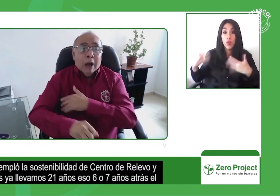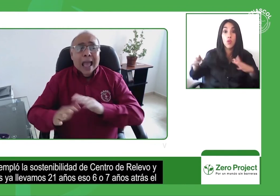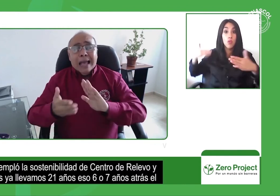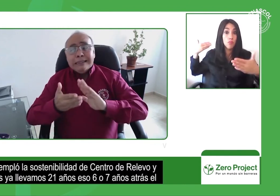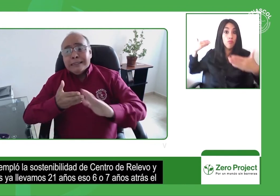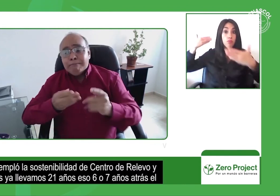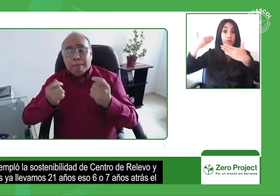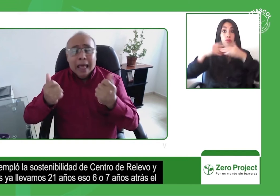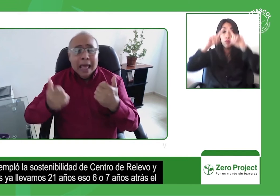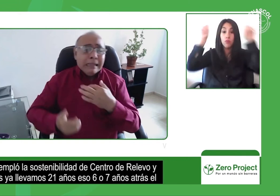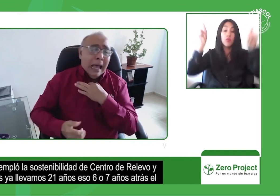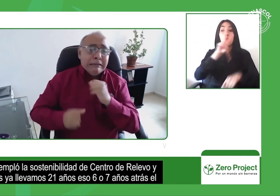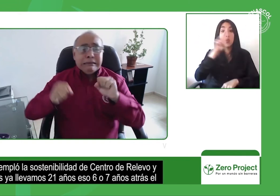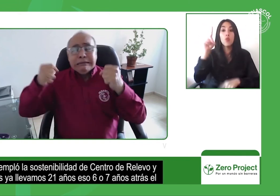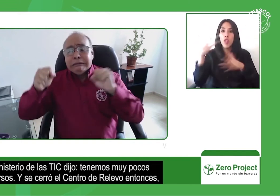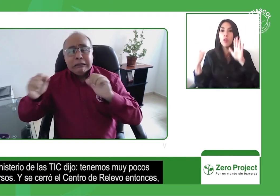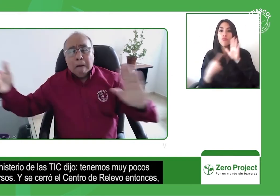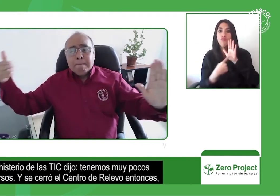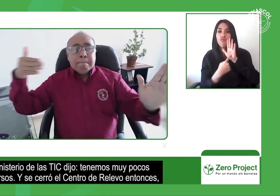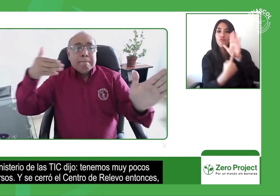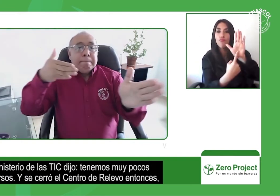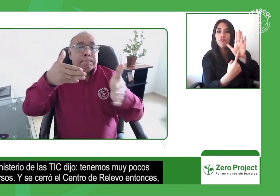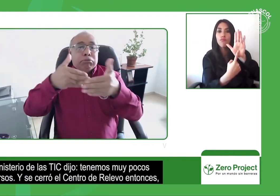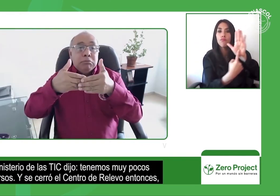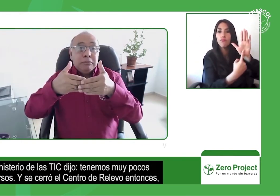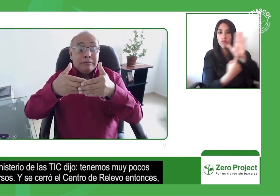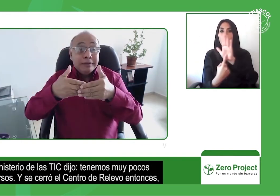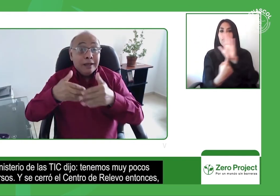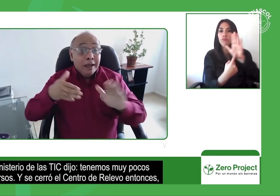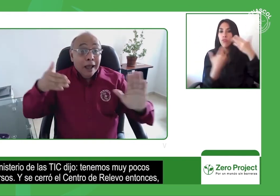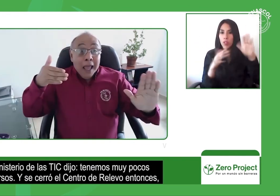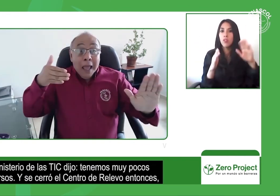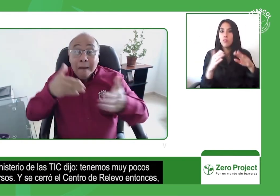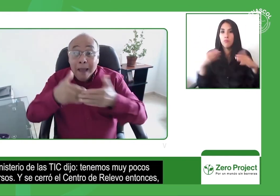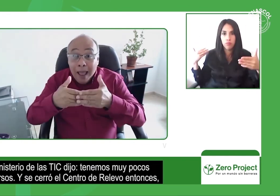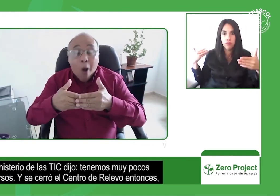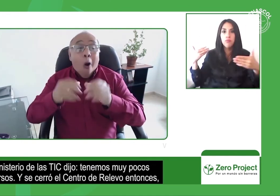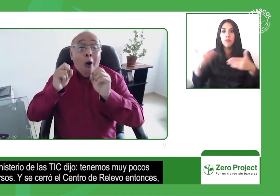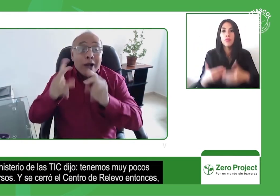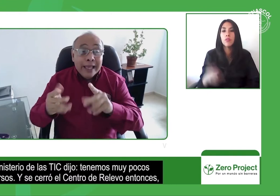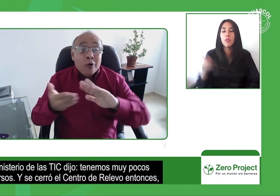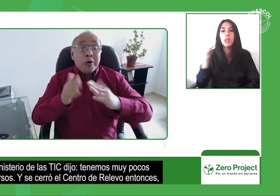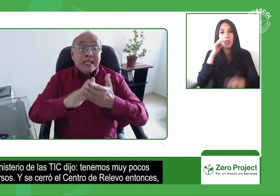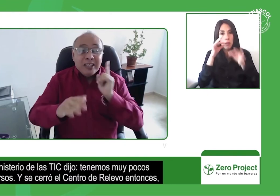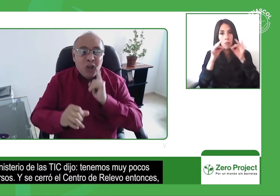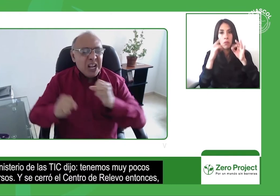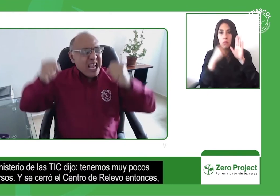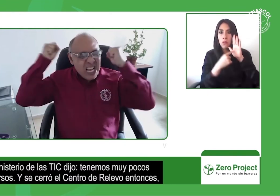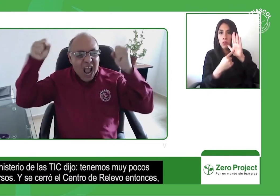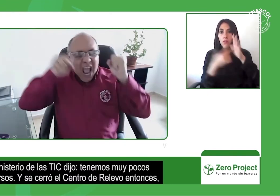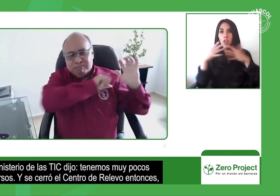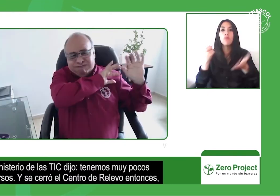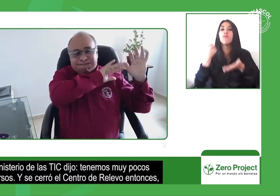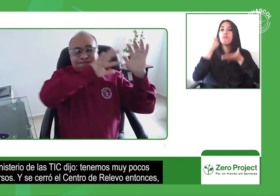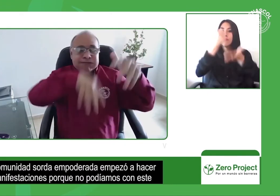6, 7 años atrás, el Ministerio de las TIC dijo, tenemos muy pocos recursos, y se cerró el Centro de